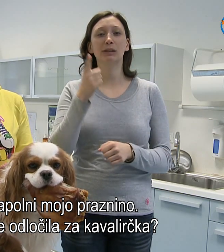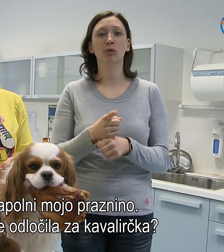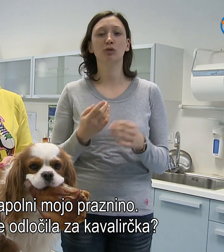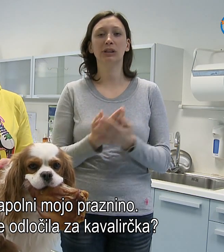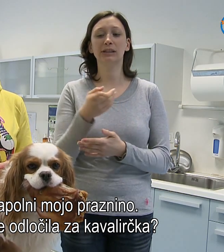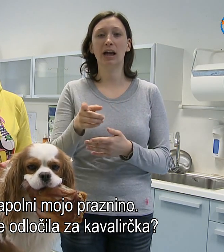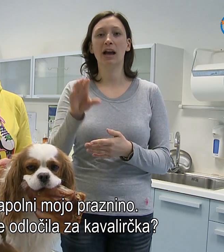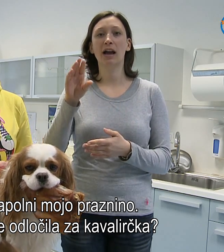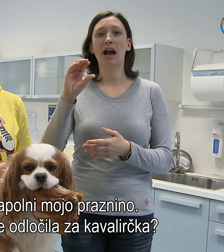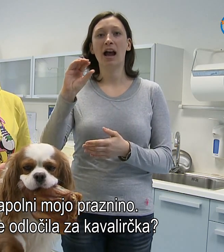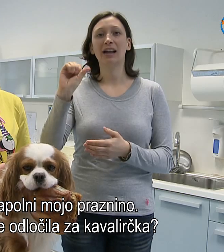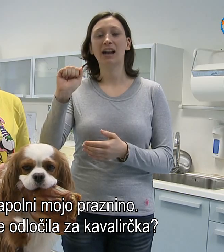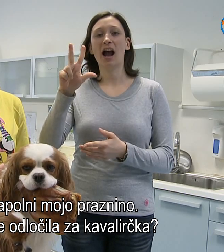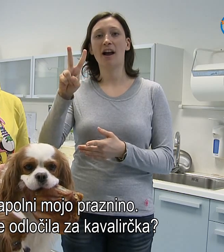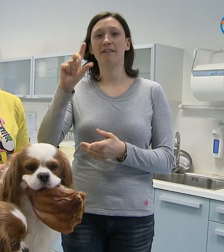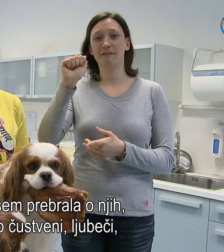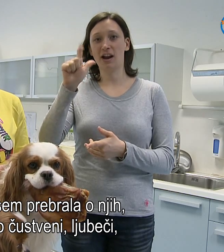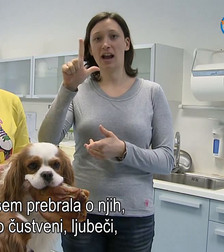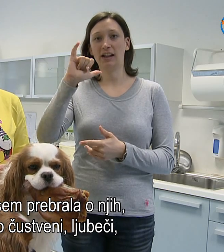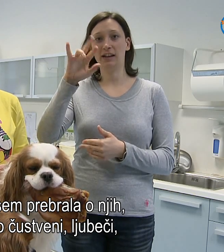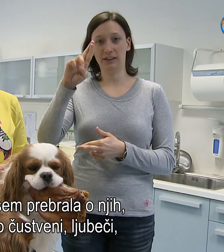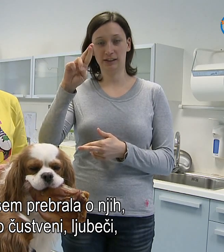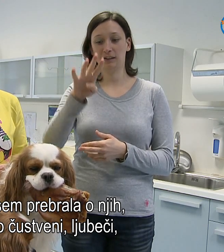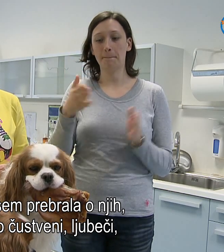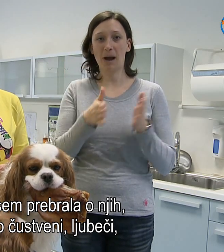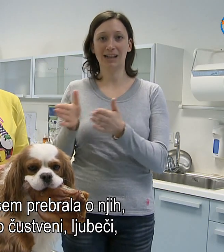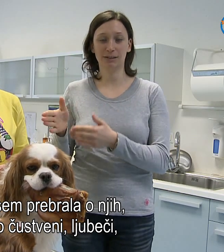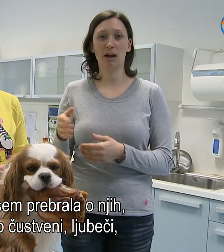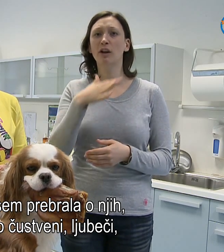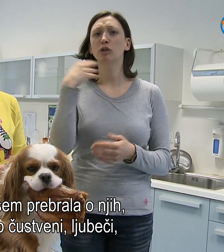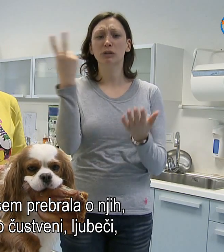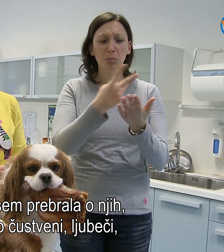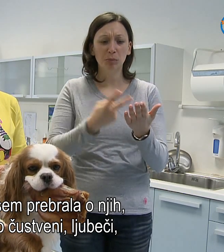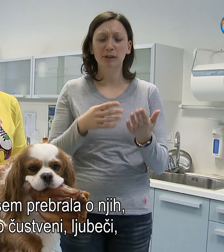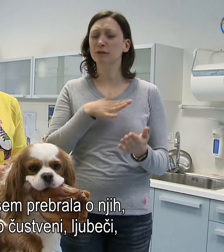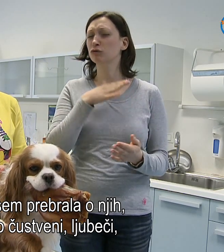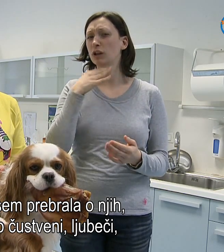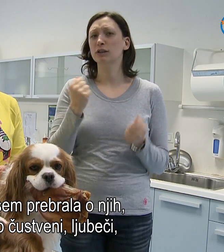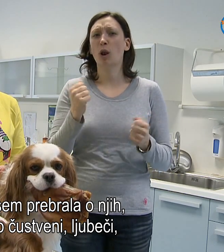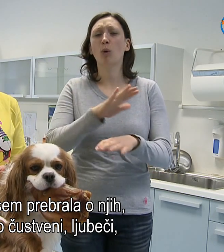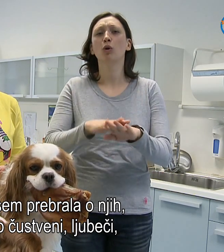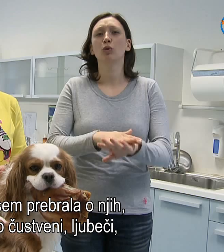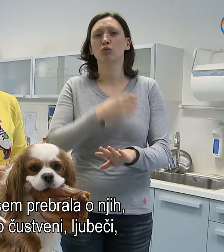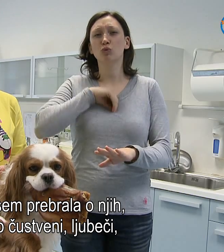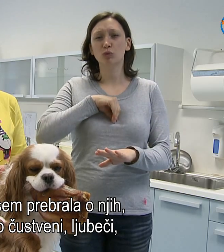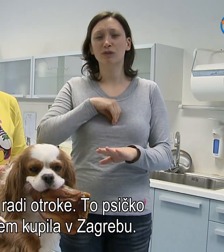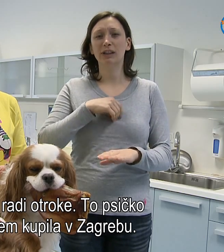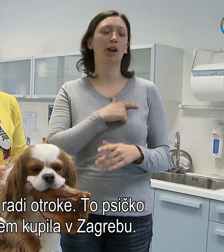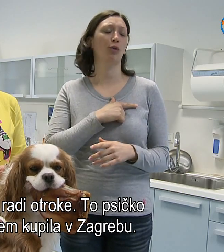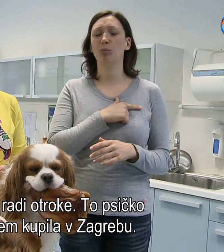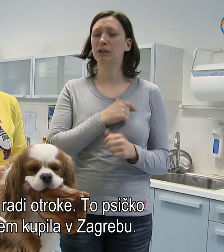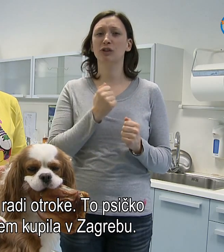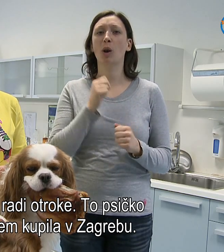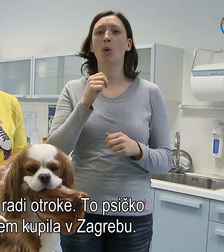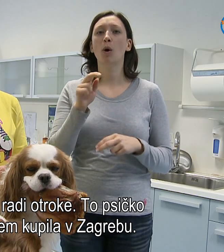za kavalirčka? Veliko sem prebrala o njih. So zelo čustveni, ljubeči, imajo zelo